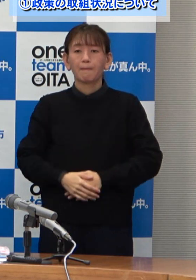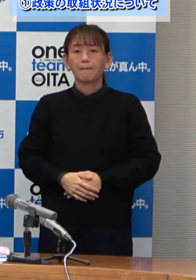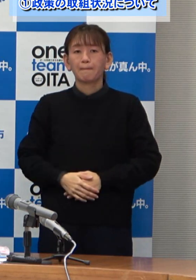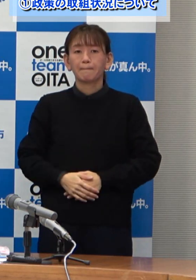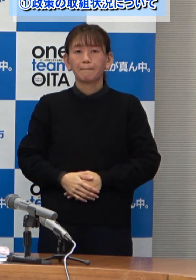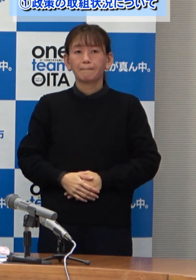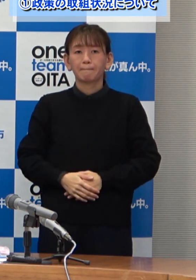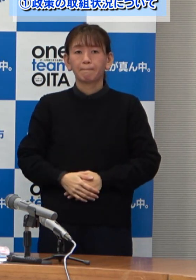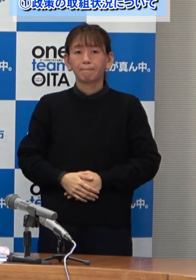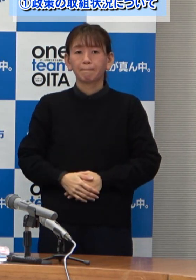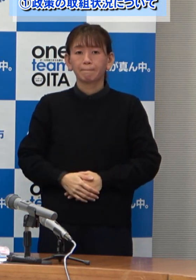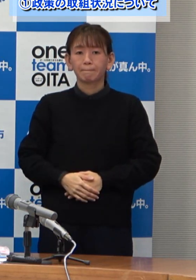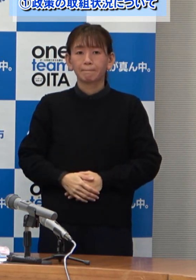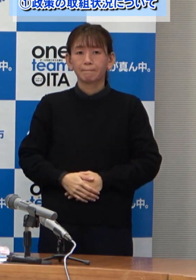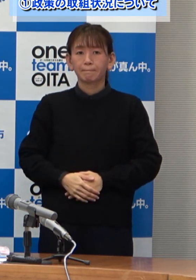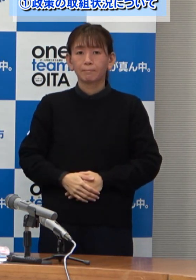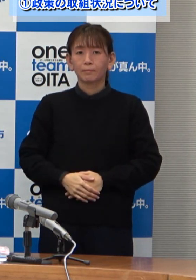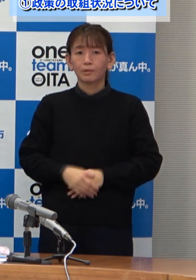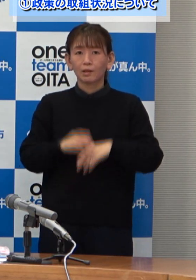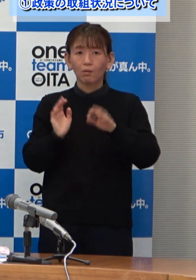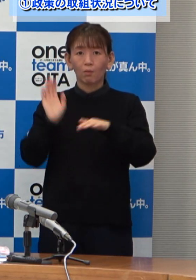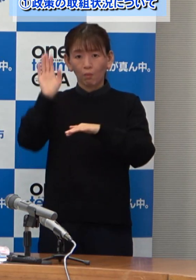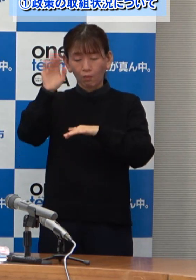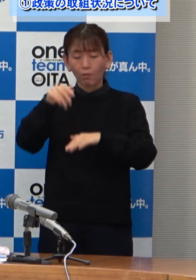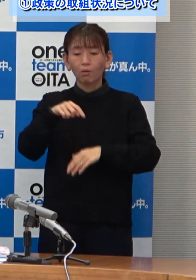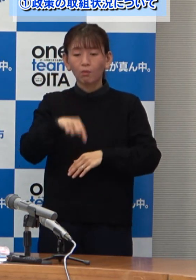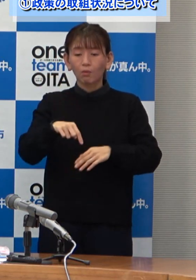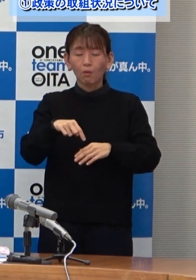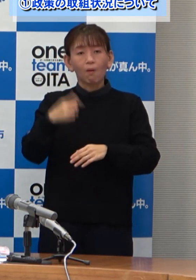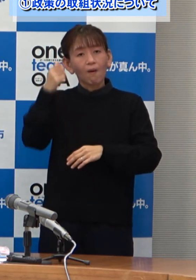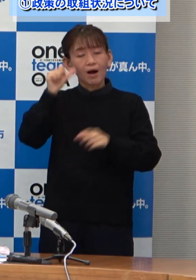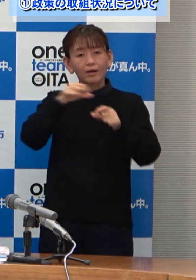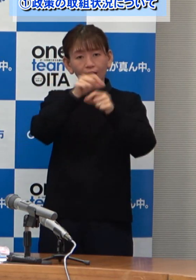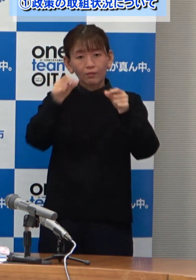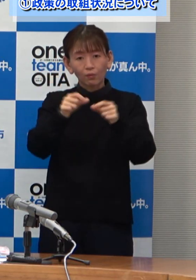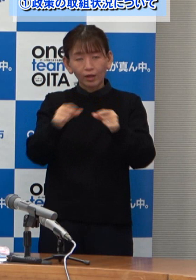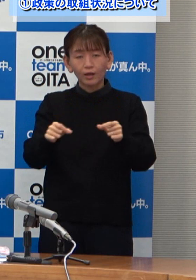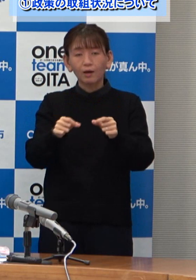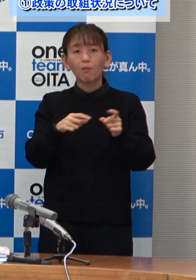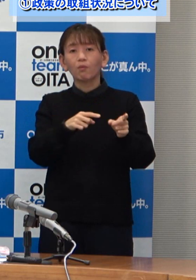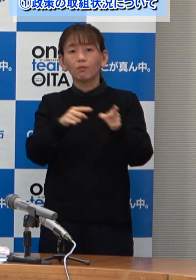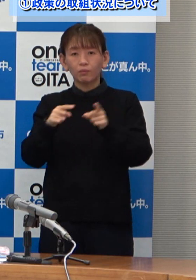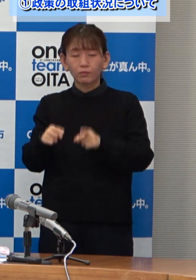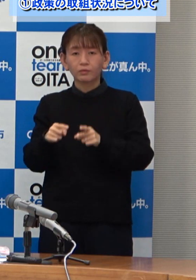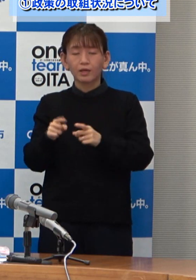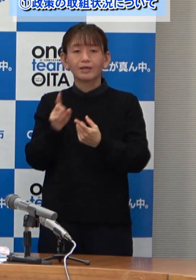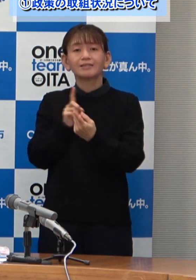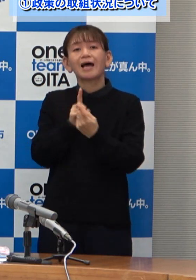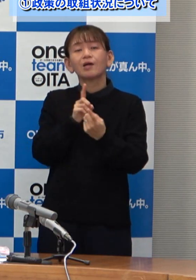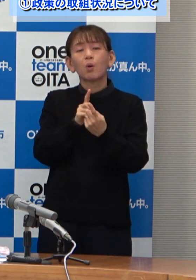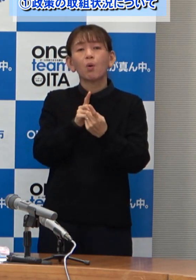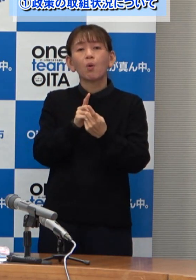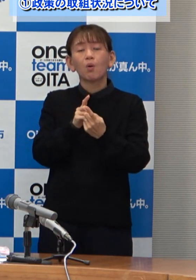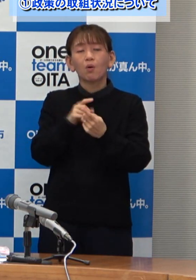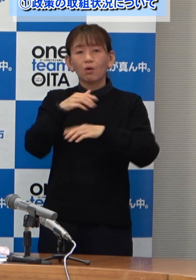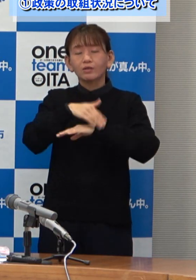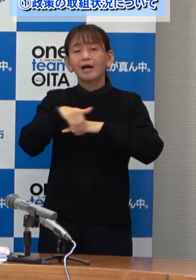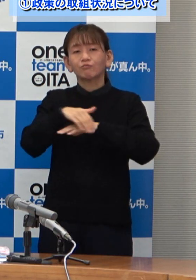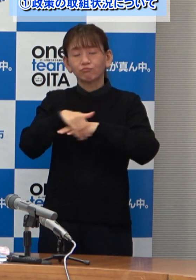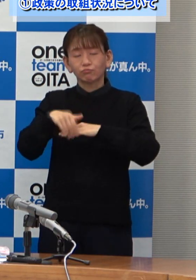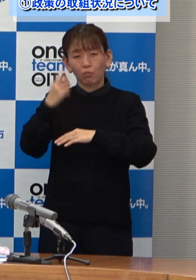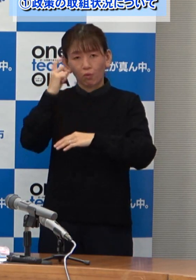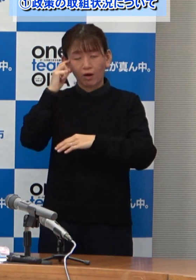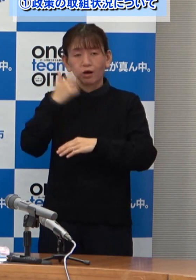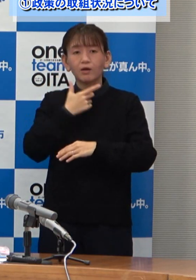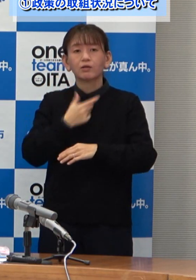得られましたえ今後このアンケート結果も踏まえて各委員でえ対処策を検討していただく